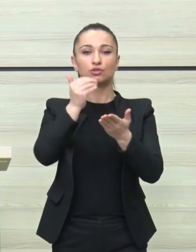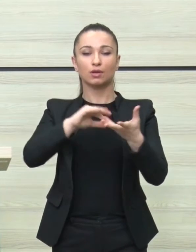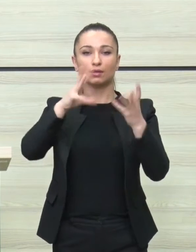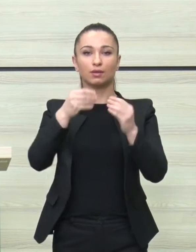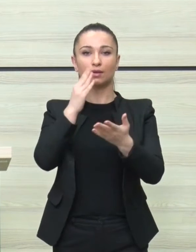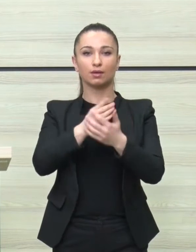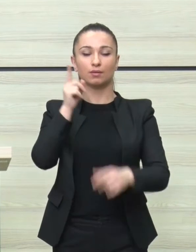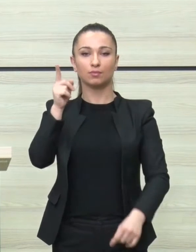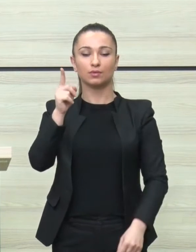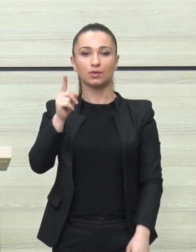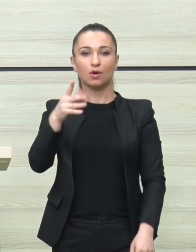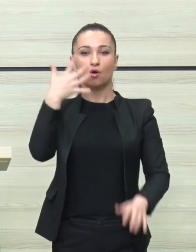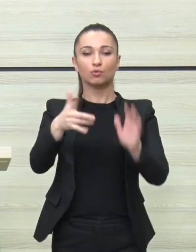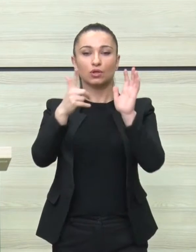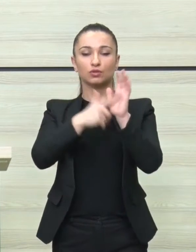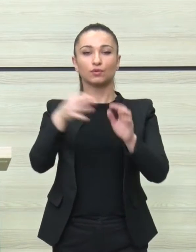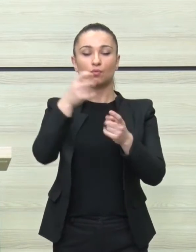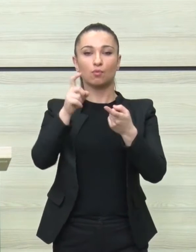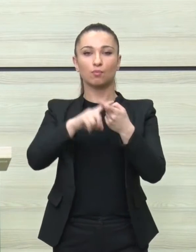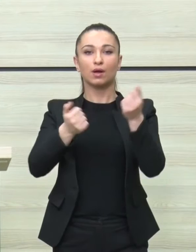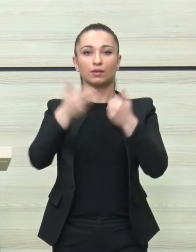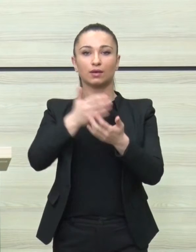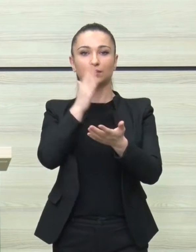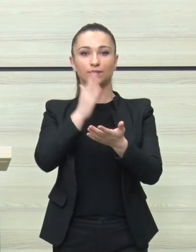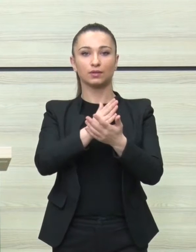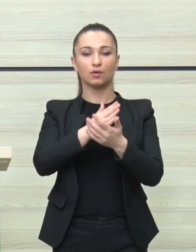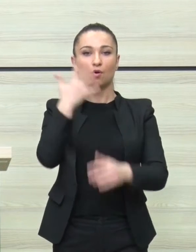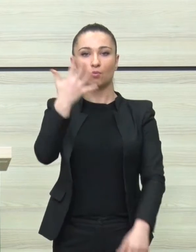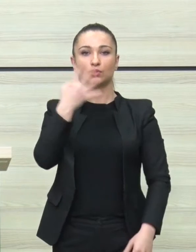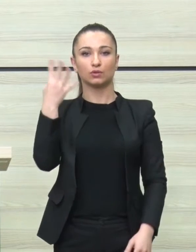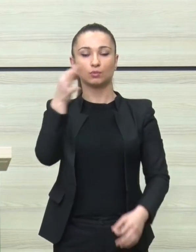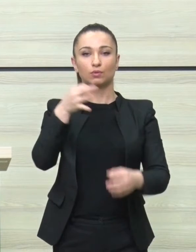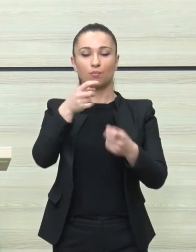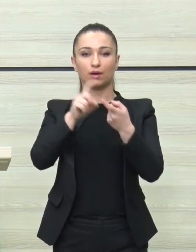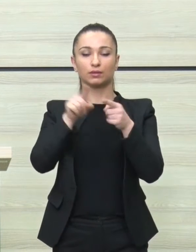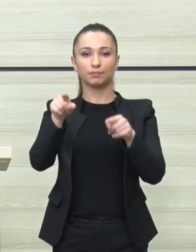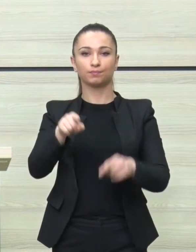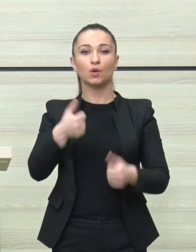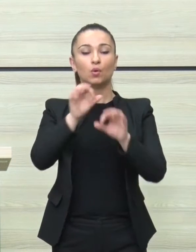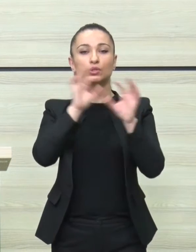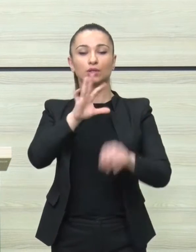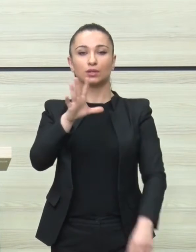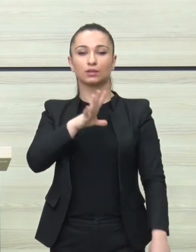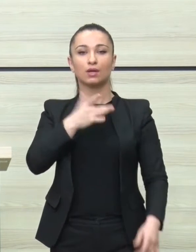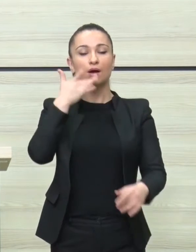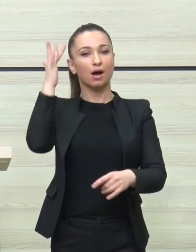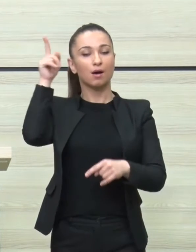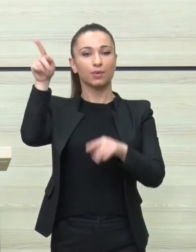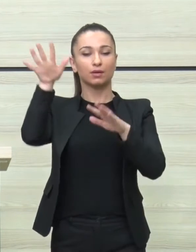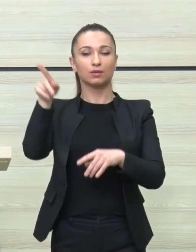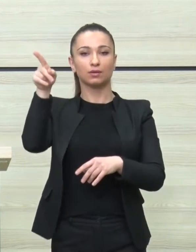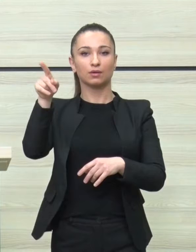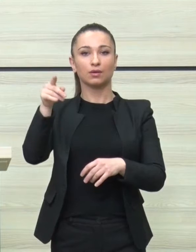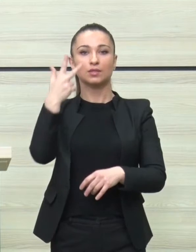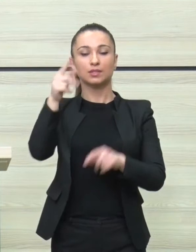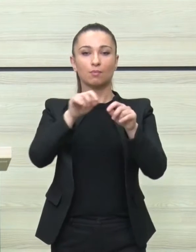შედეგებს, 57 უბნიდან დათვლილია 54 უბანი. როგორც გითხარით, ამერიკის შეერთებულ